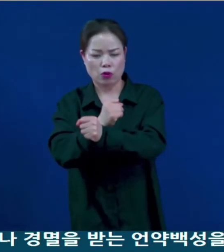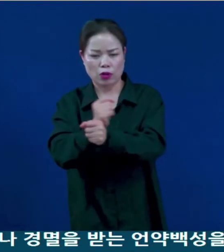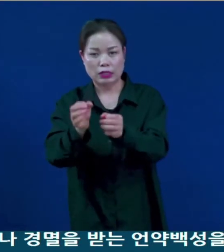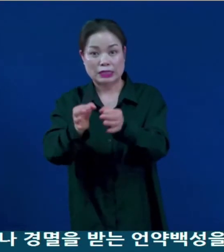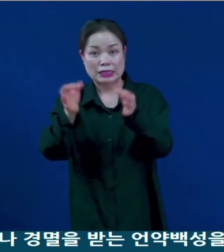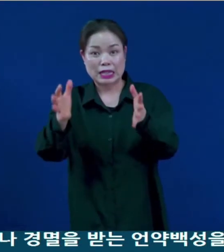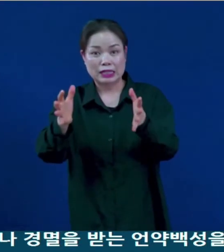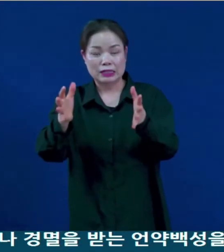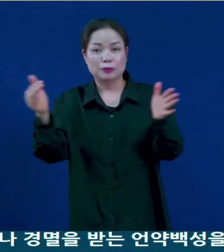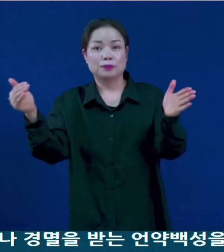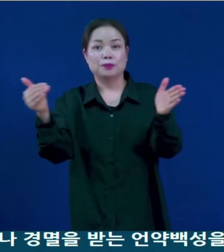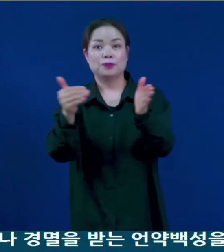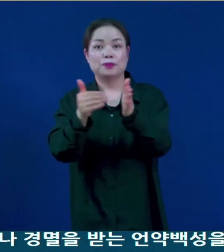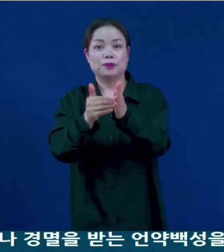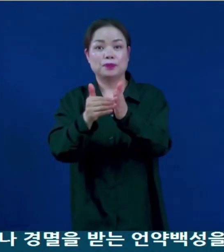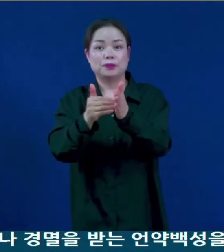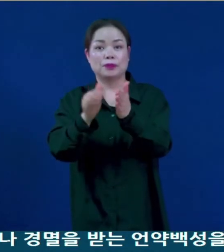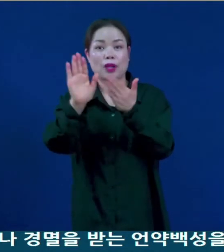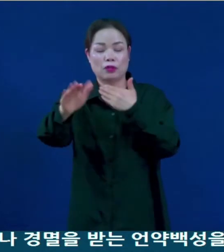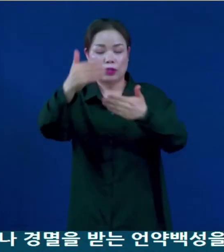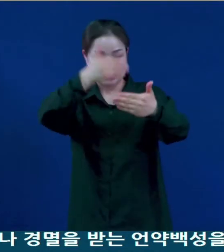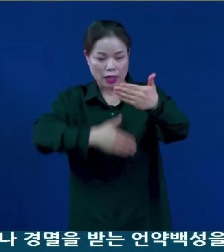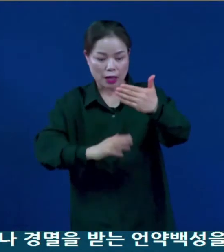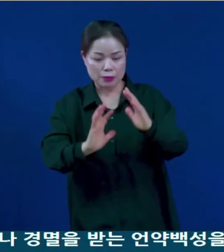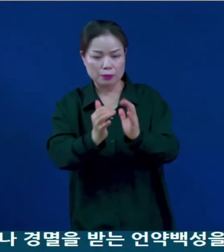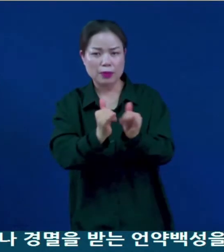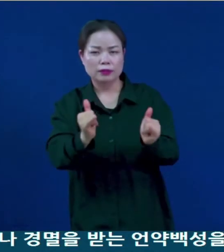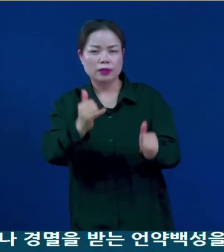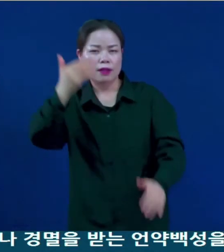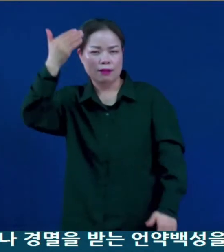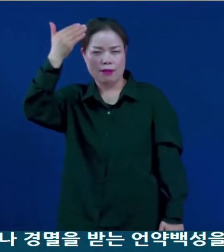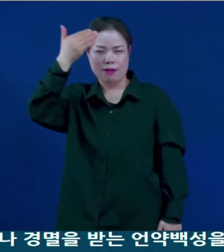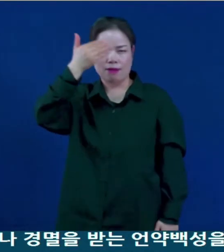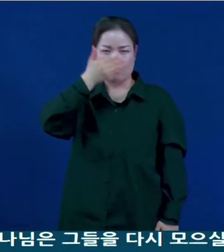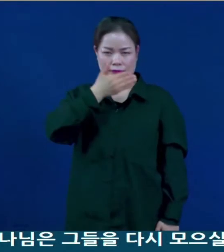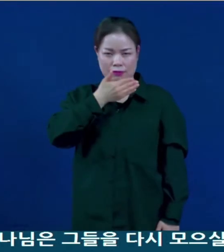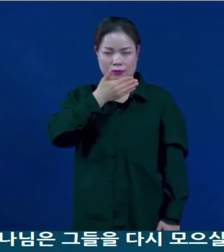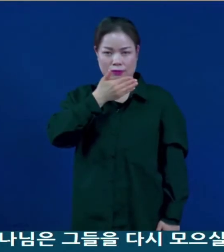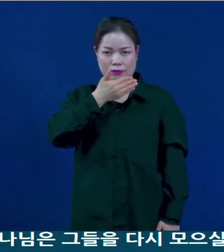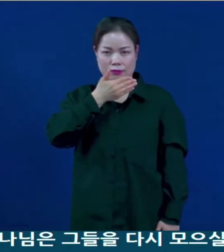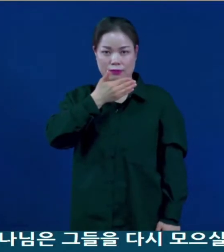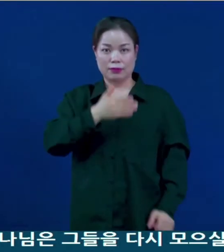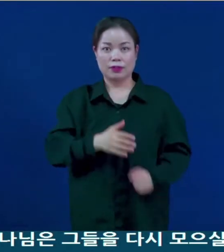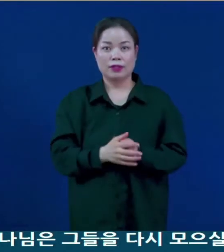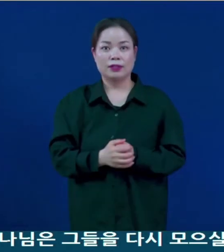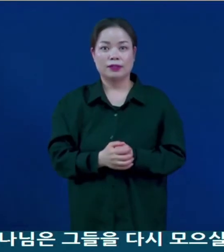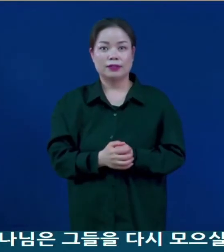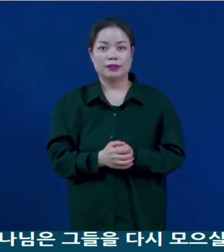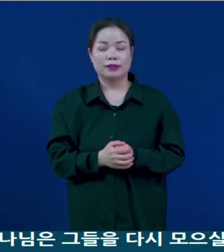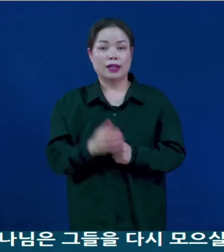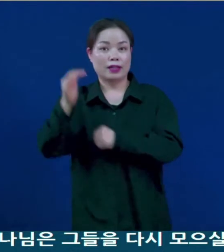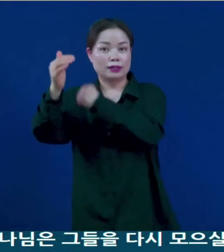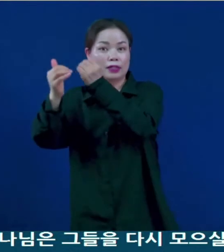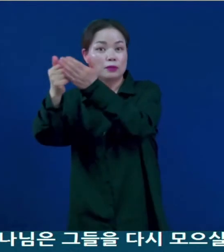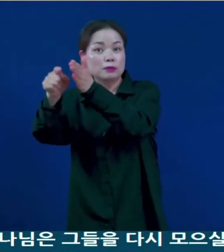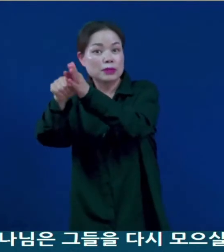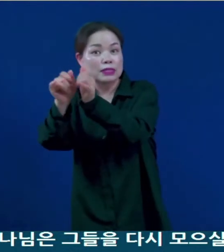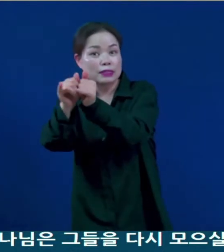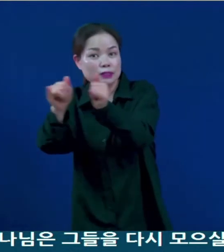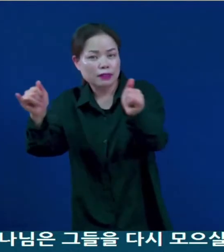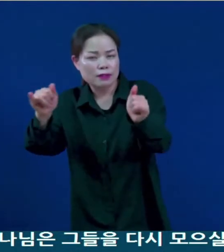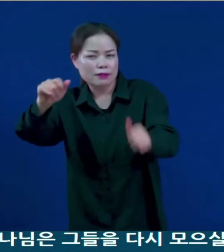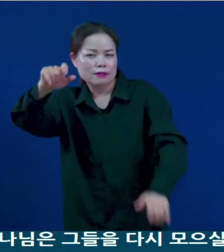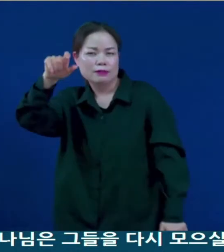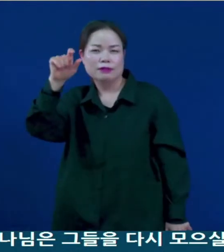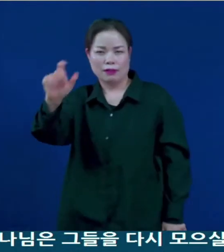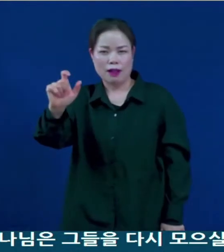후에는 남은 백성들이 얼마나 정결해지고 얼마나 그 하나님을 믿는 사람으로